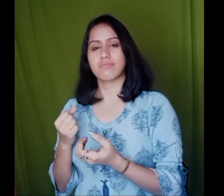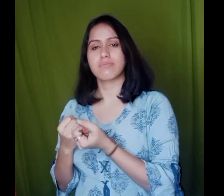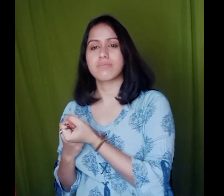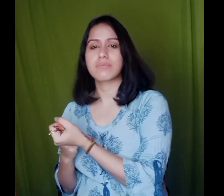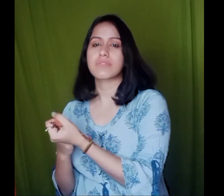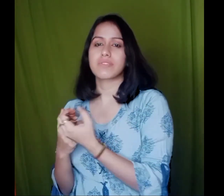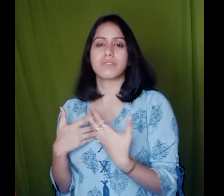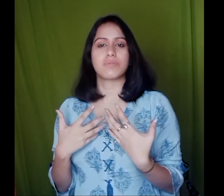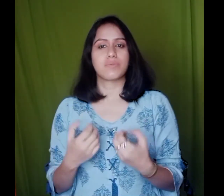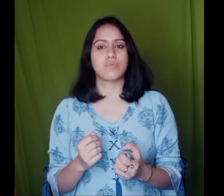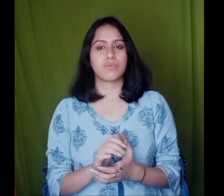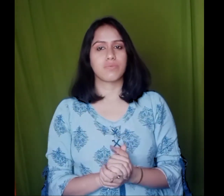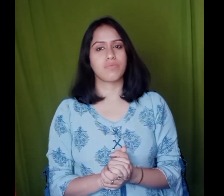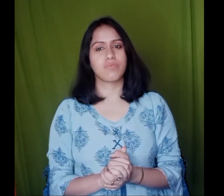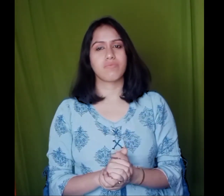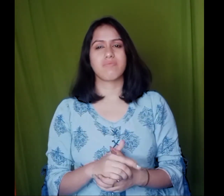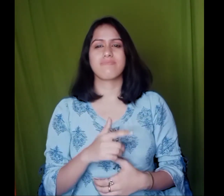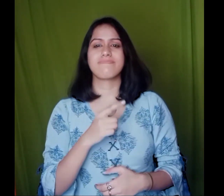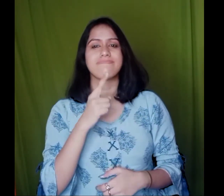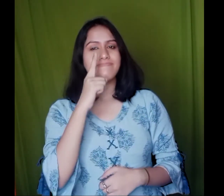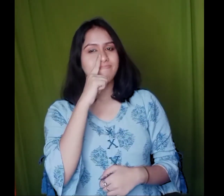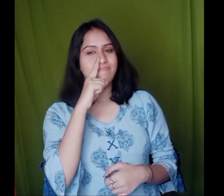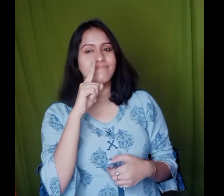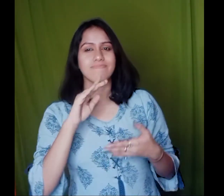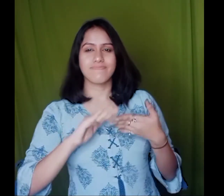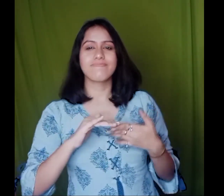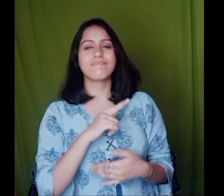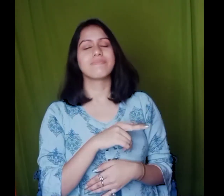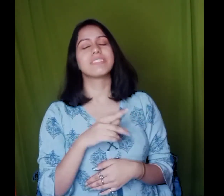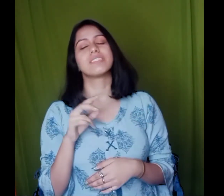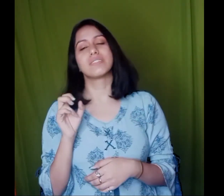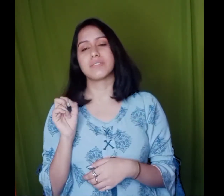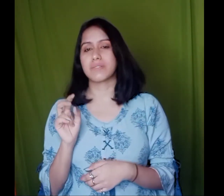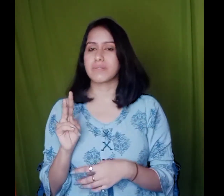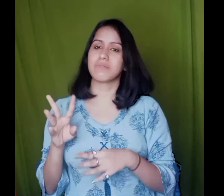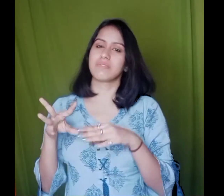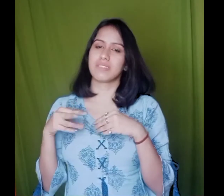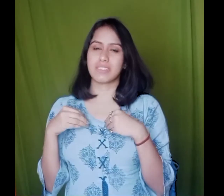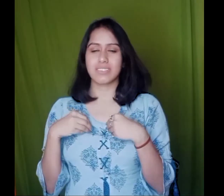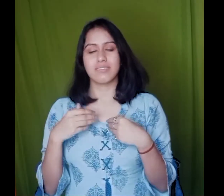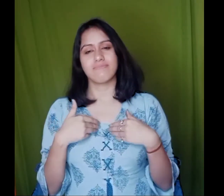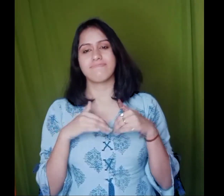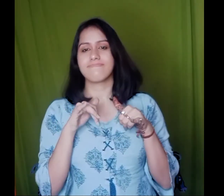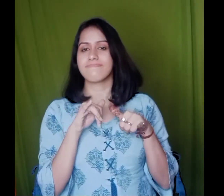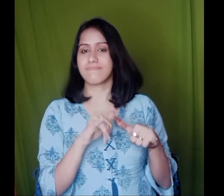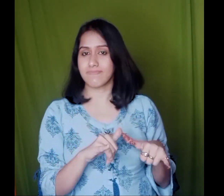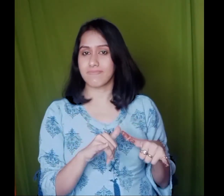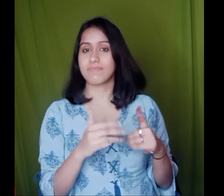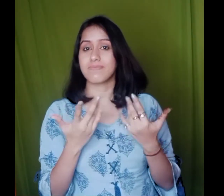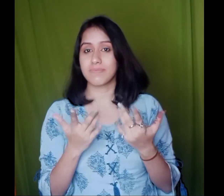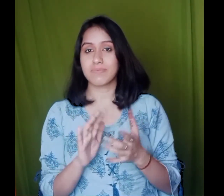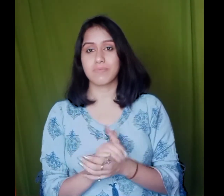तो मैं चिंता मुक्त रहूंगा कि वहां परिवार के साथ आप सुरक्षित हैं, और मैं अच्छे से, सच्चे मन से भैया भाभी की सेवा कर